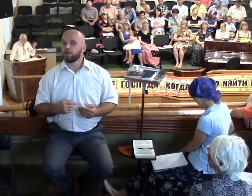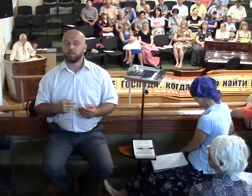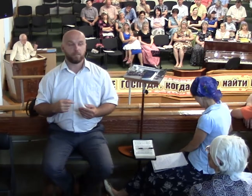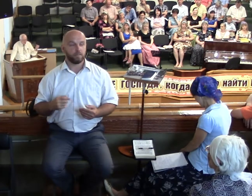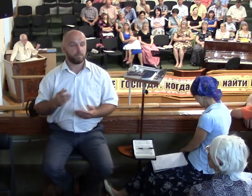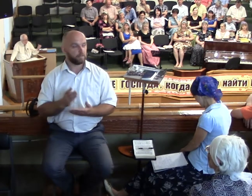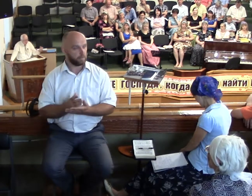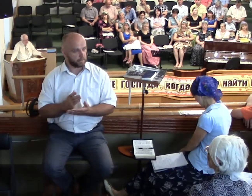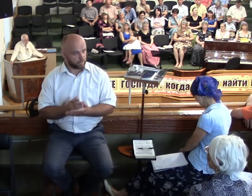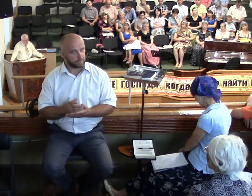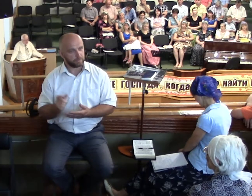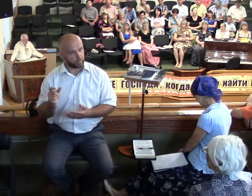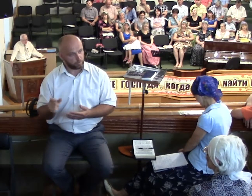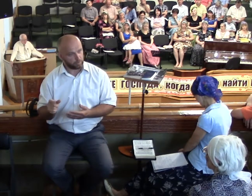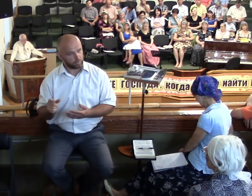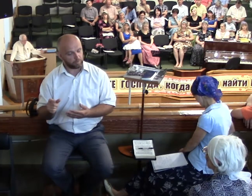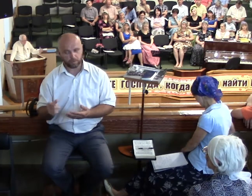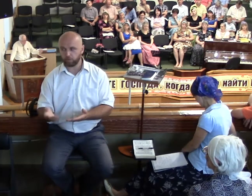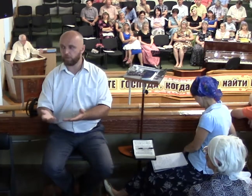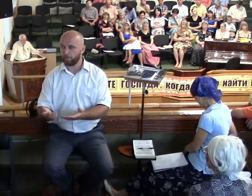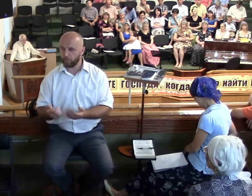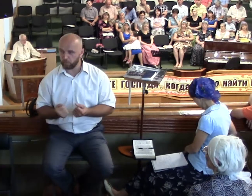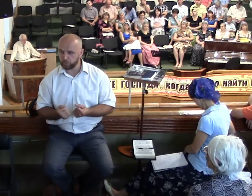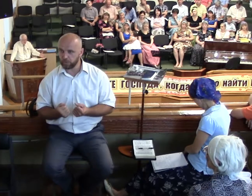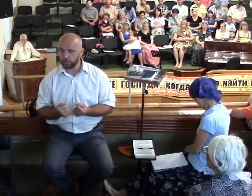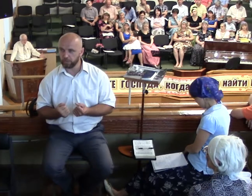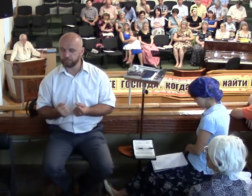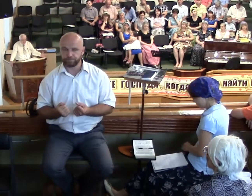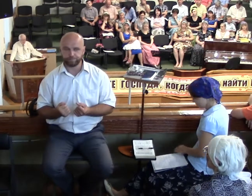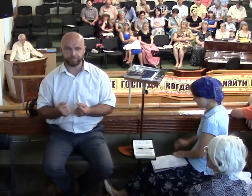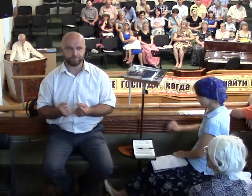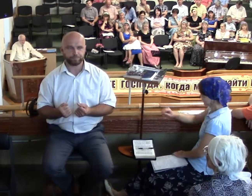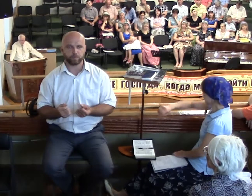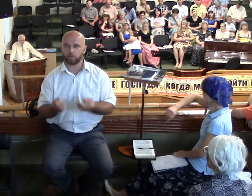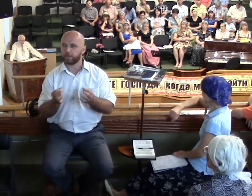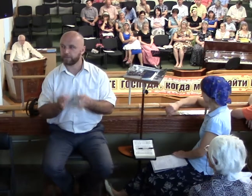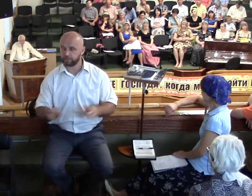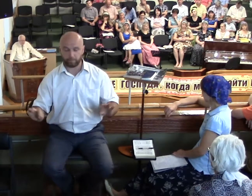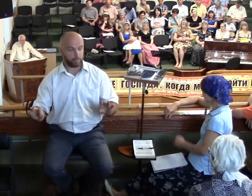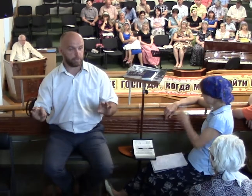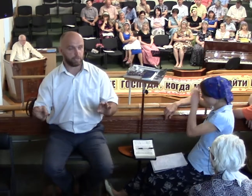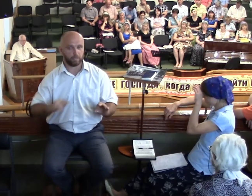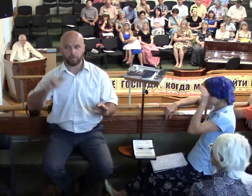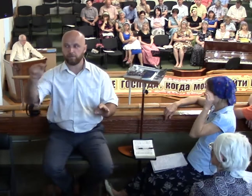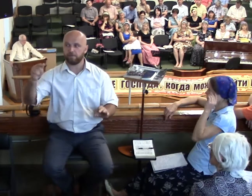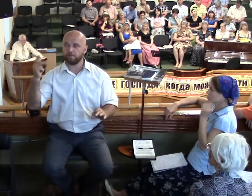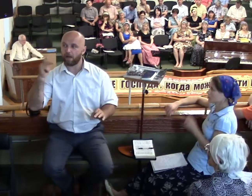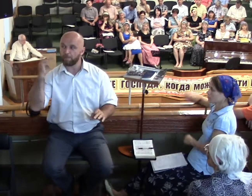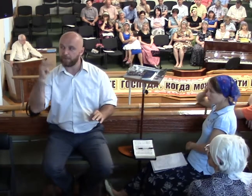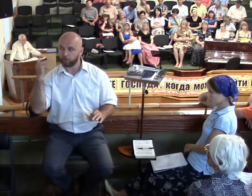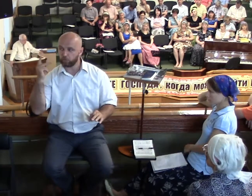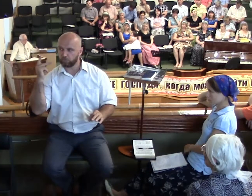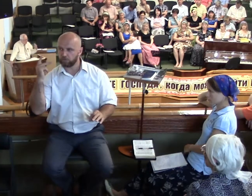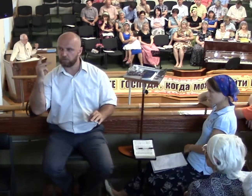есть люди, которые получили по грин-карте разрешение въехать в Америку, но они не въехали. Есть